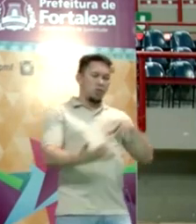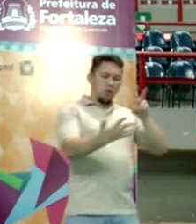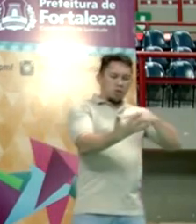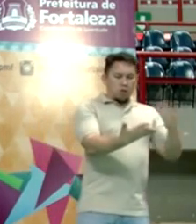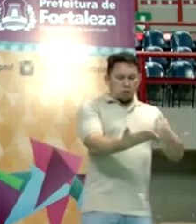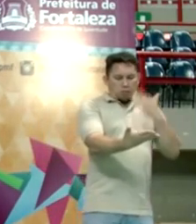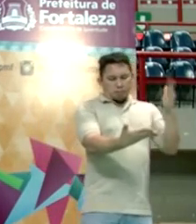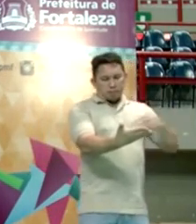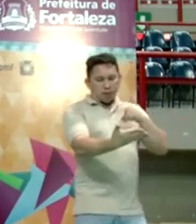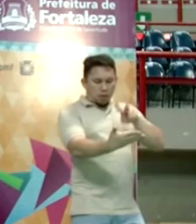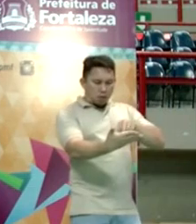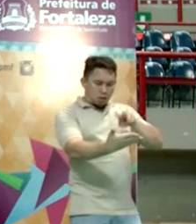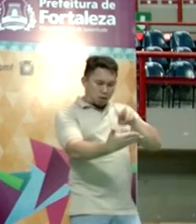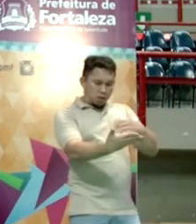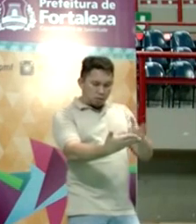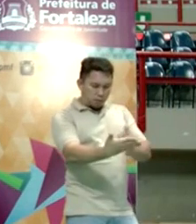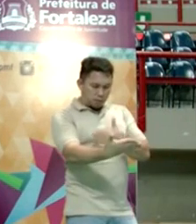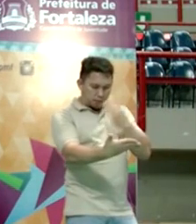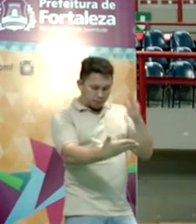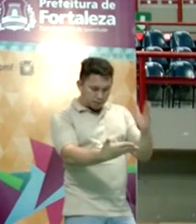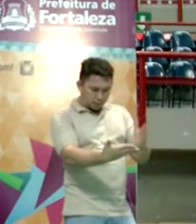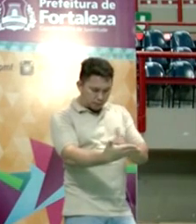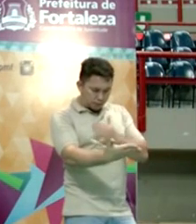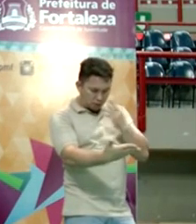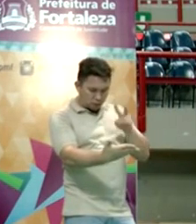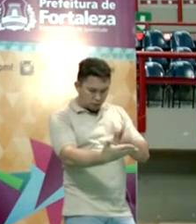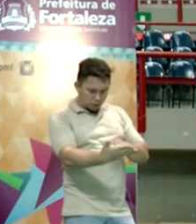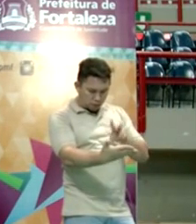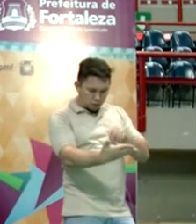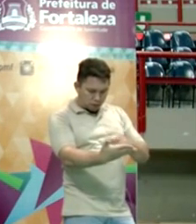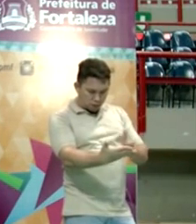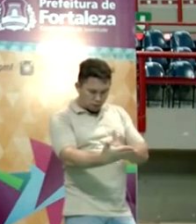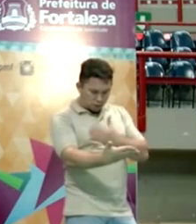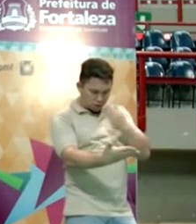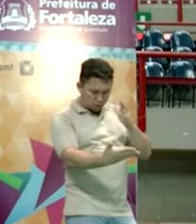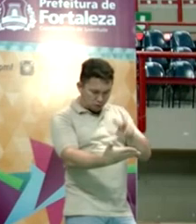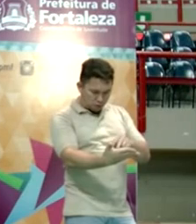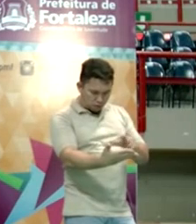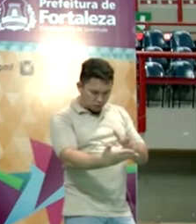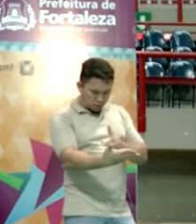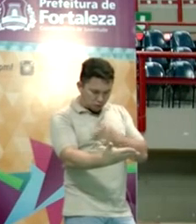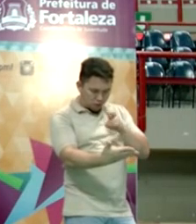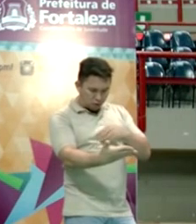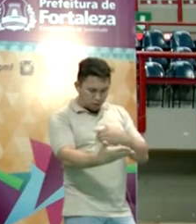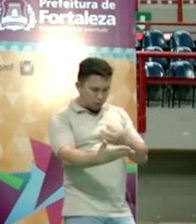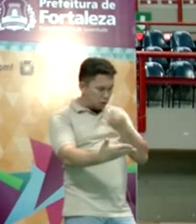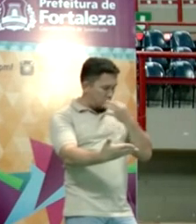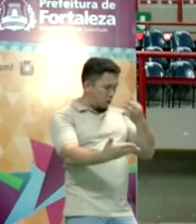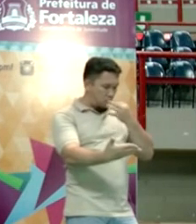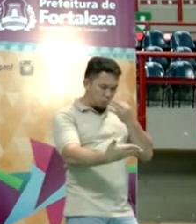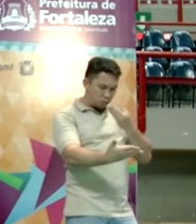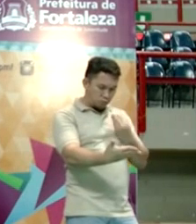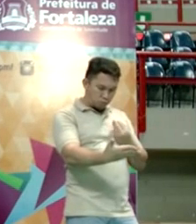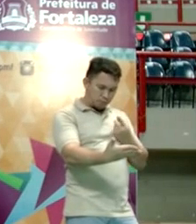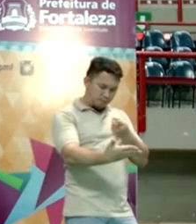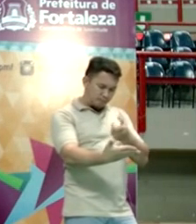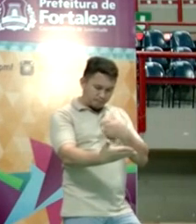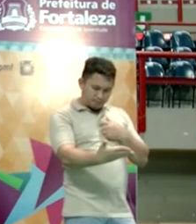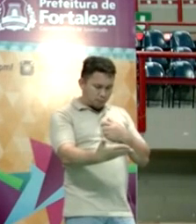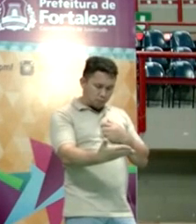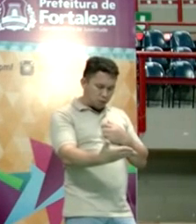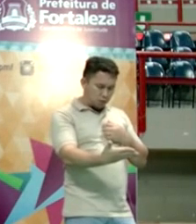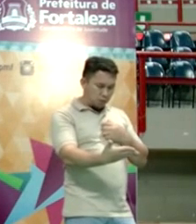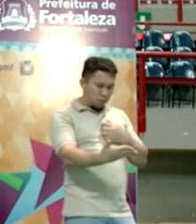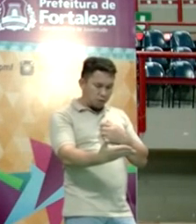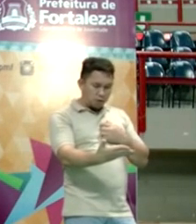texto impresso, está lendo lá, Crepúsculo, texto impresso. O comentário que você fizer ali na página com a caneta